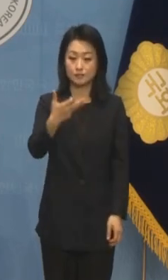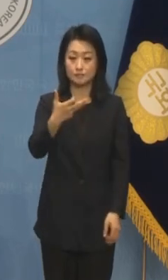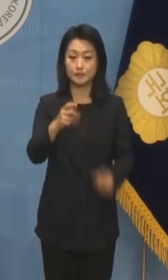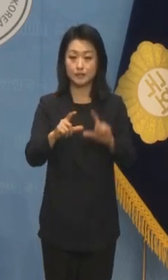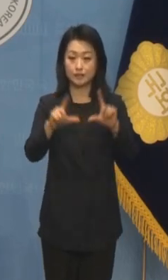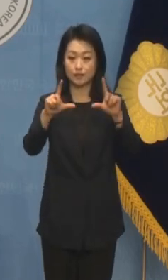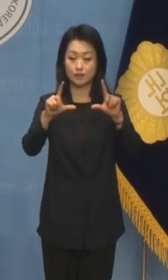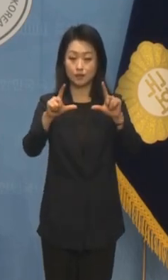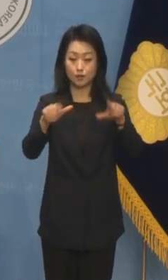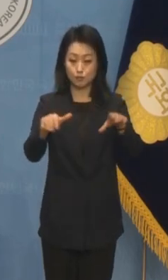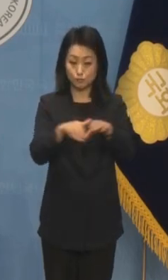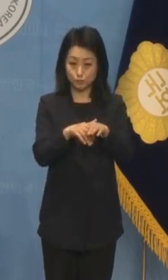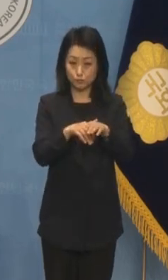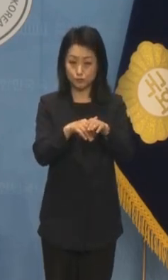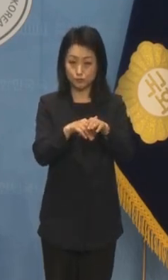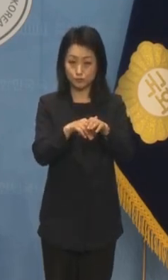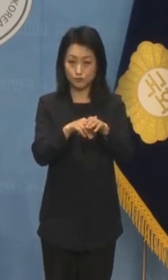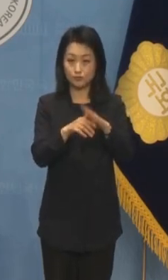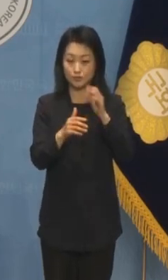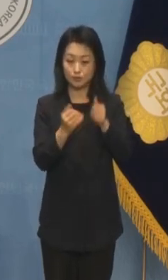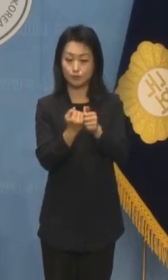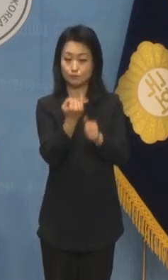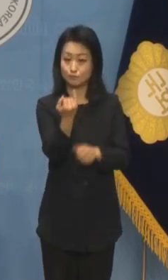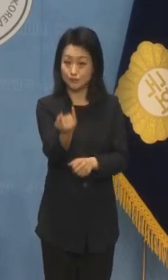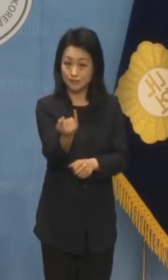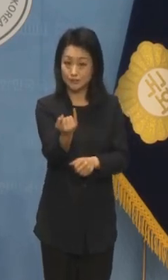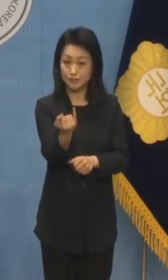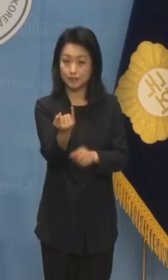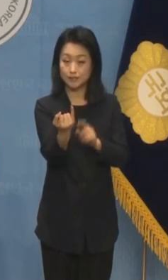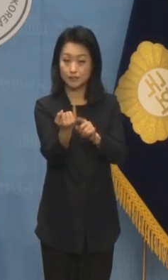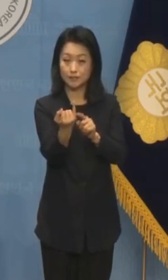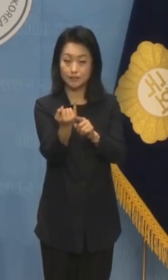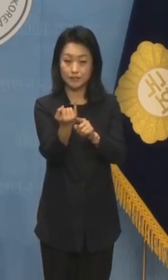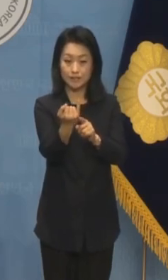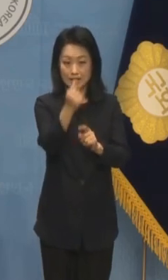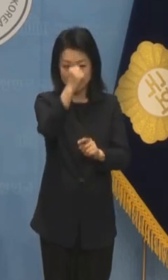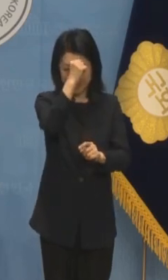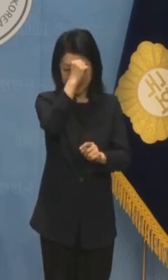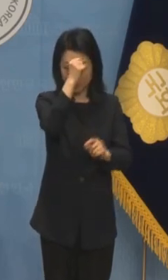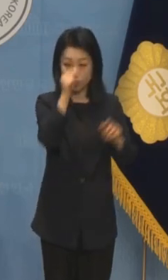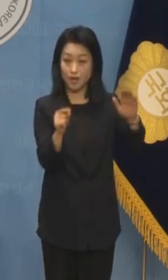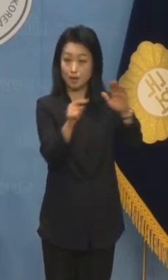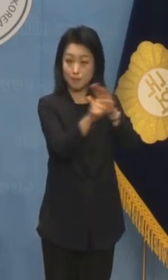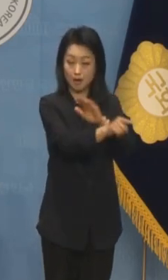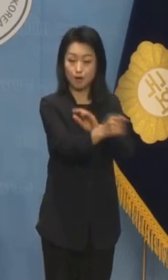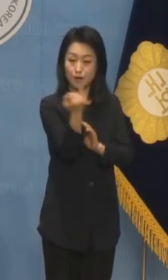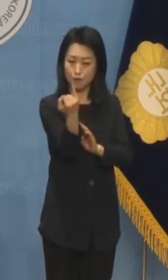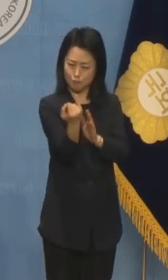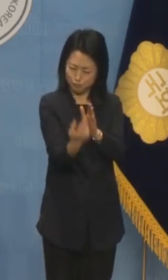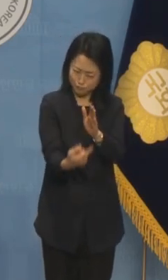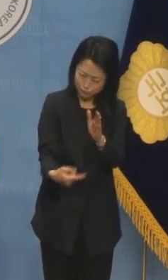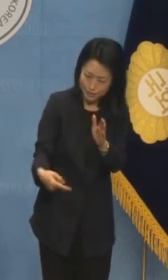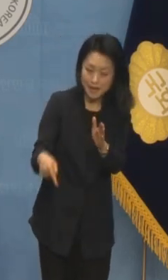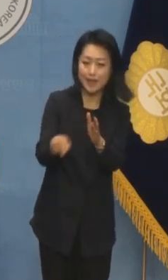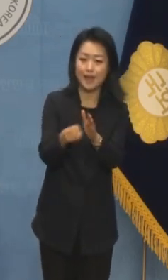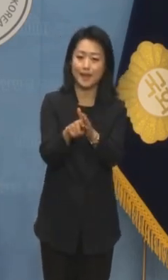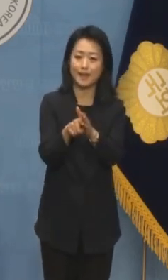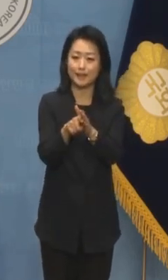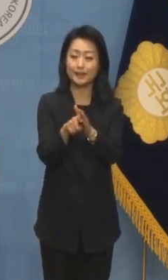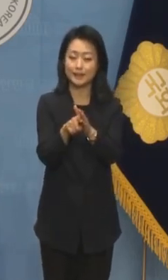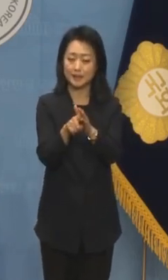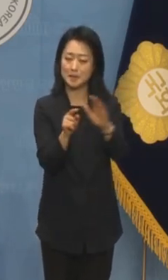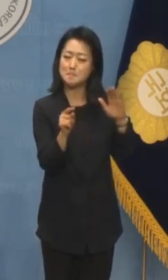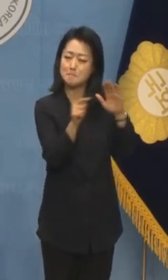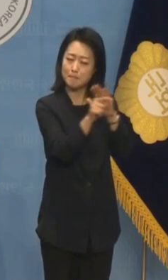김정숙 여사의 인도 방문은 김정숙 여사에 의한 김정숙 여사를 위한 셀프